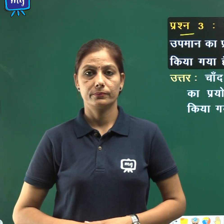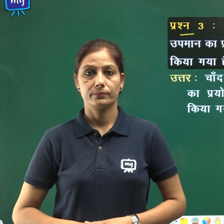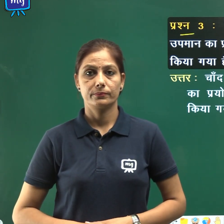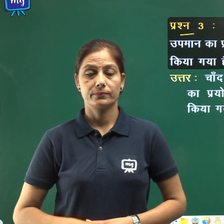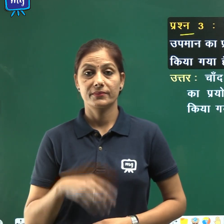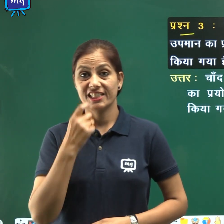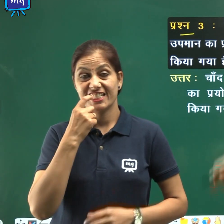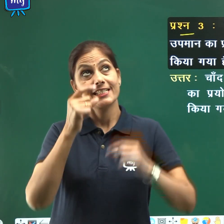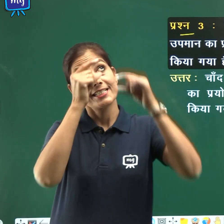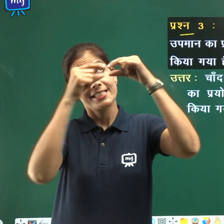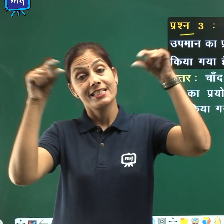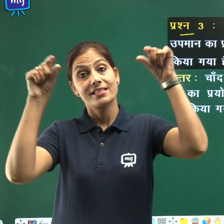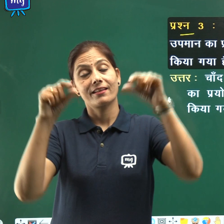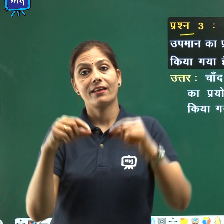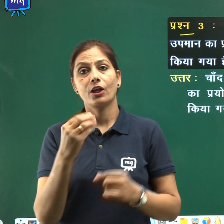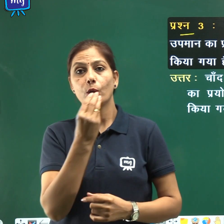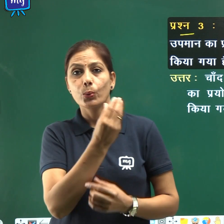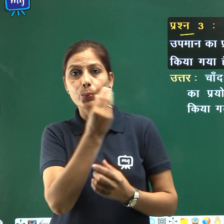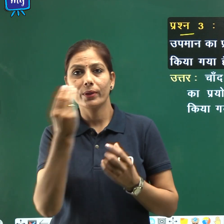चांद के टुकड़े